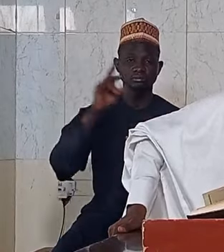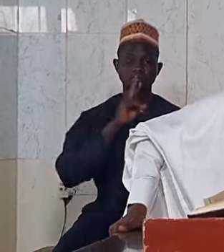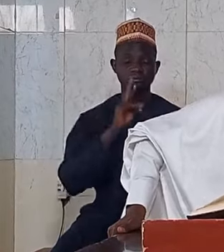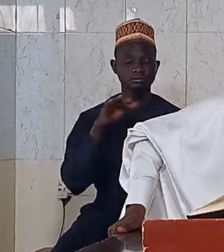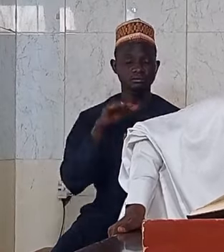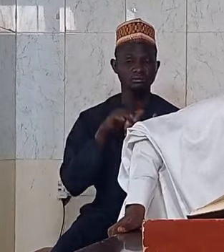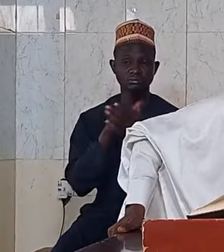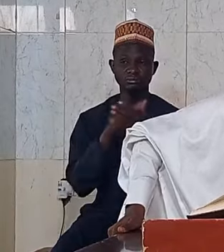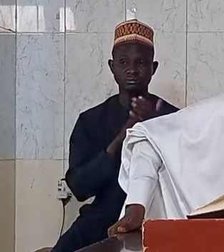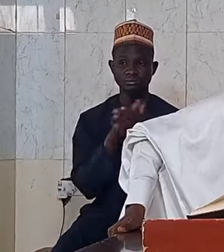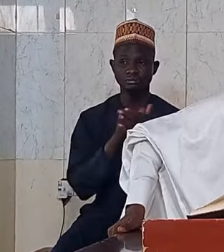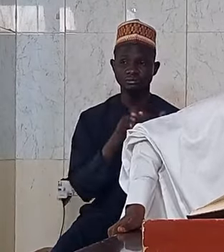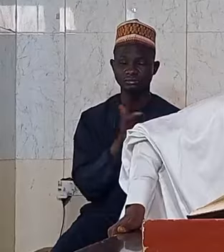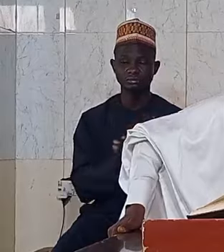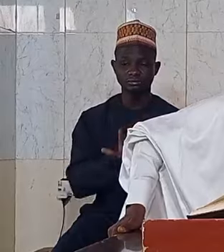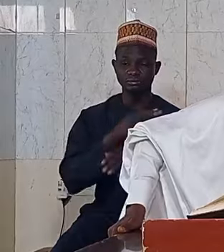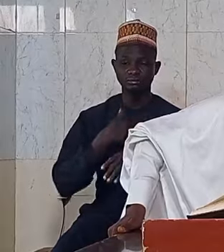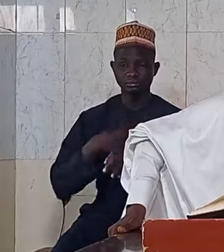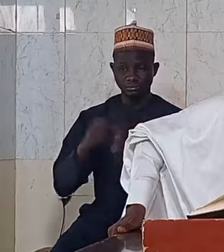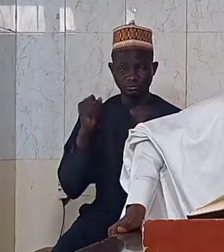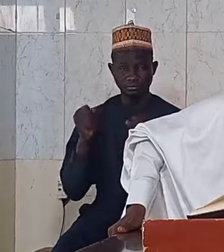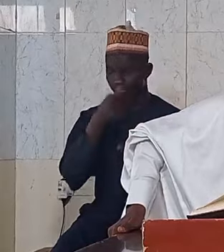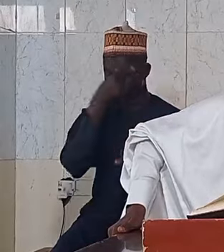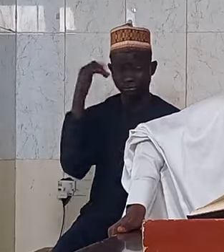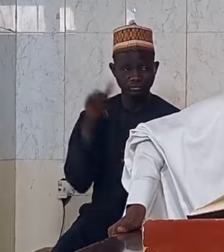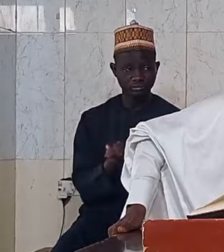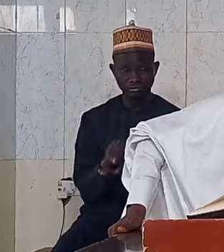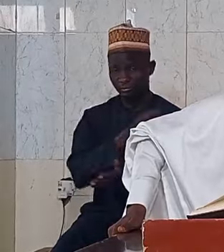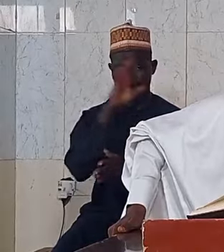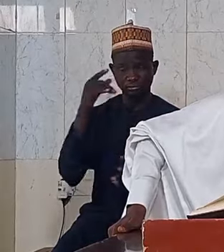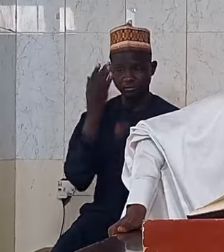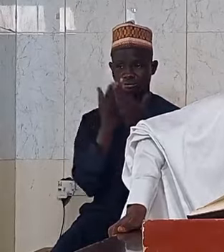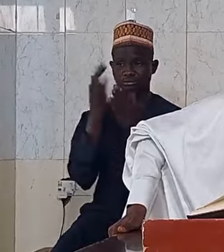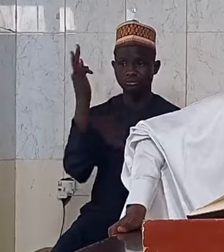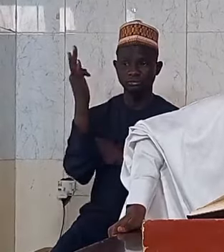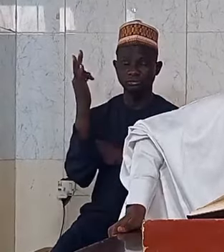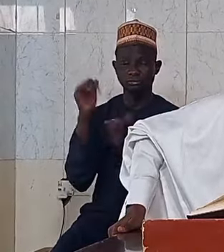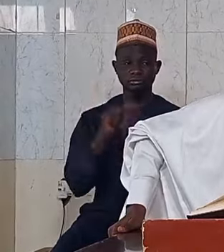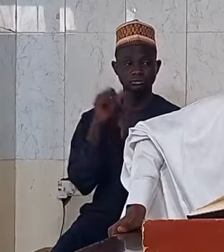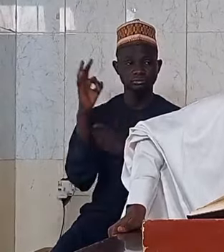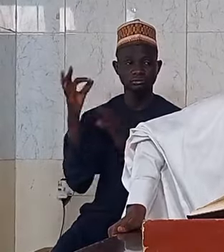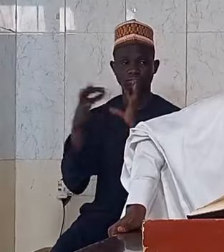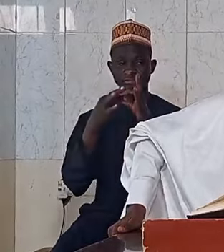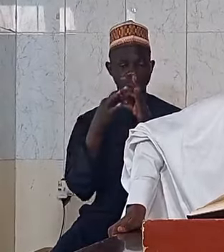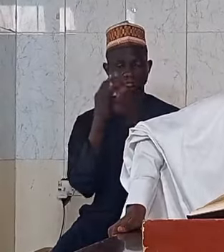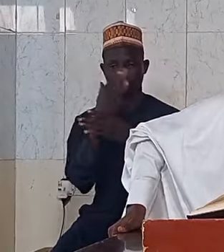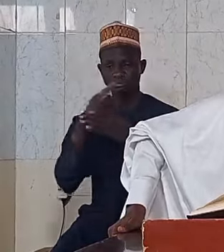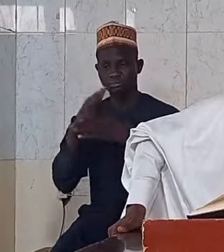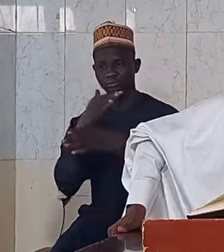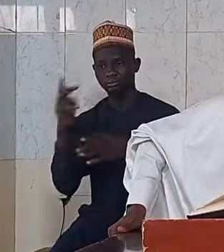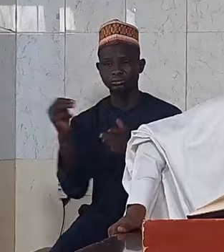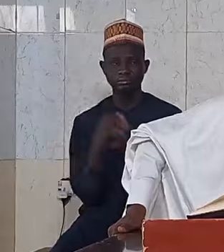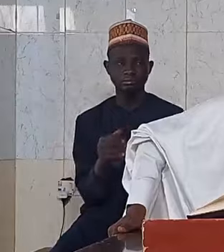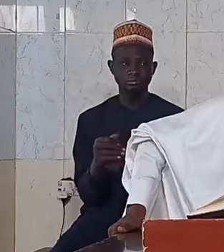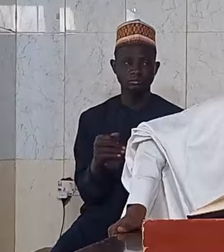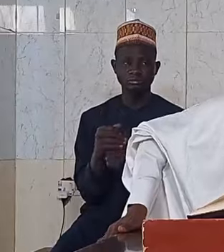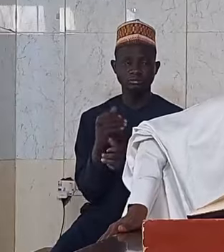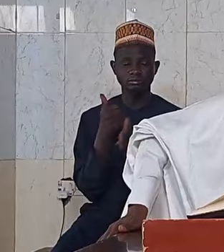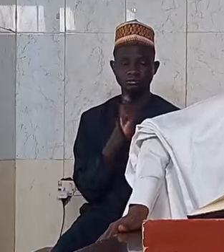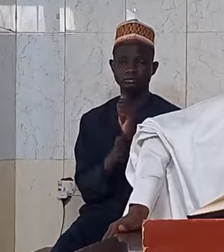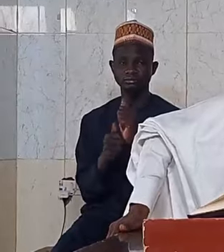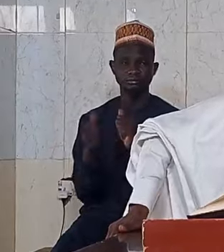raunin su ne yawa ba su da karfi dan haka ba za su roki Allah da su da shi ba sai sun sa wani a tsakani to su bari su